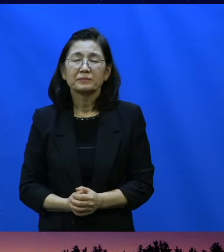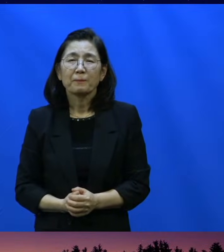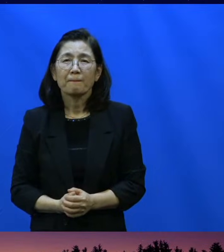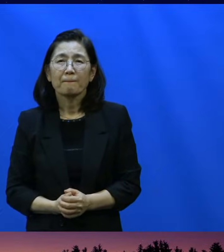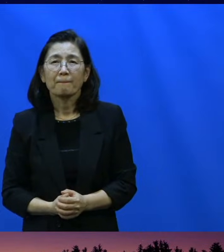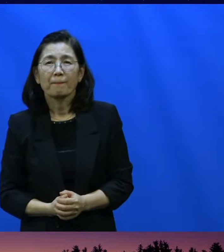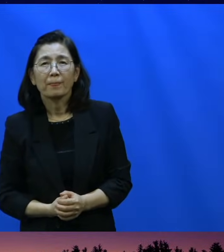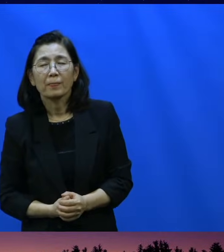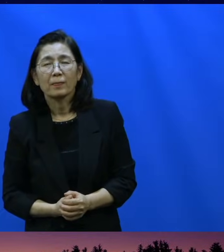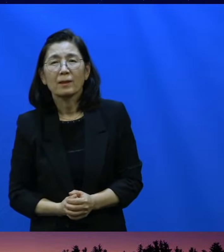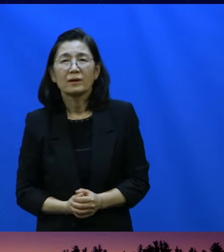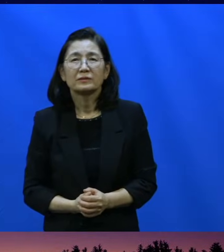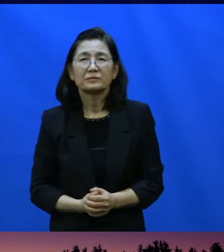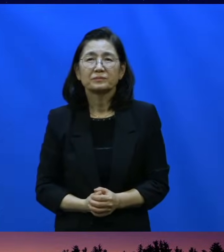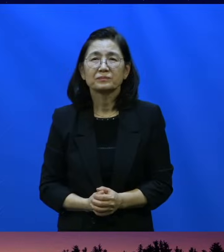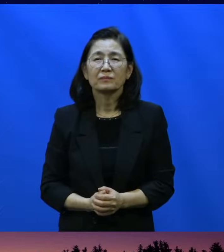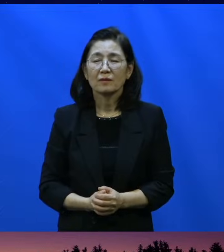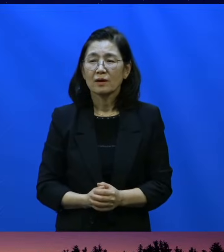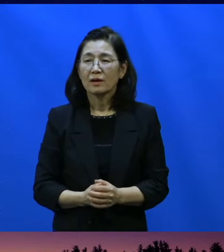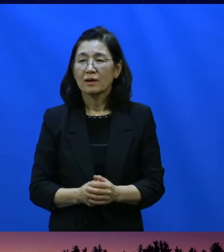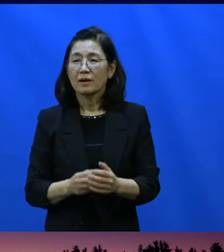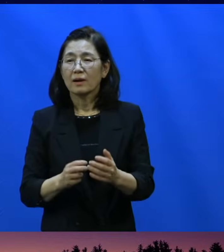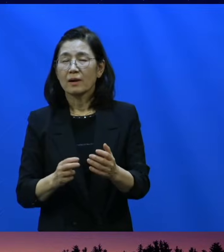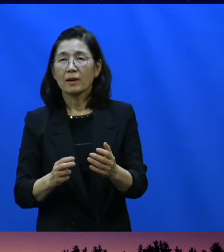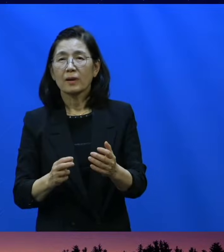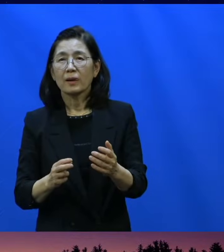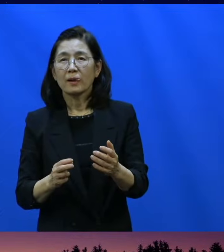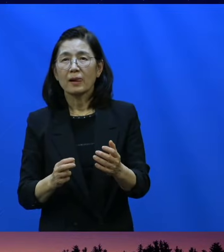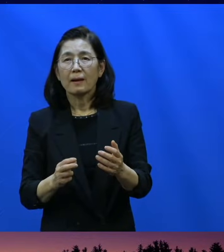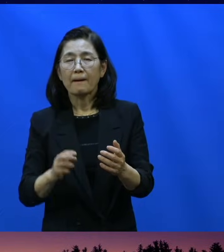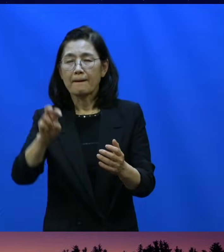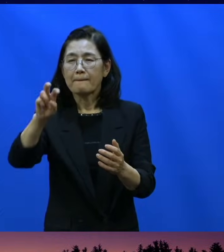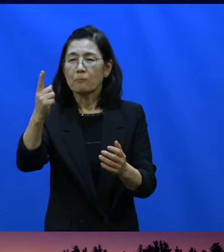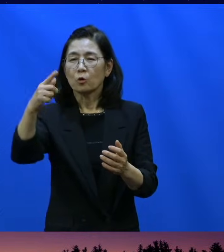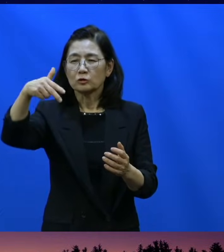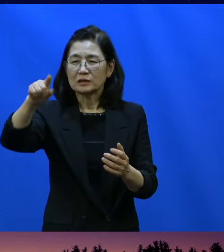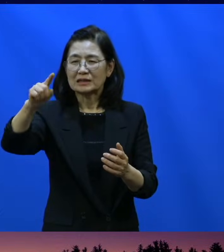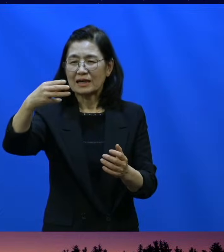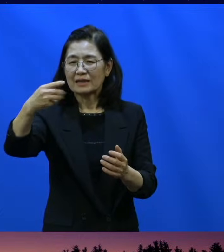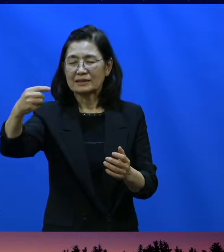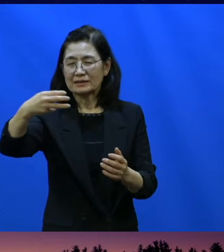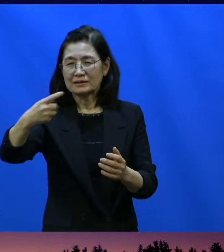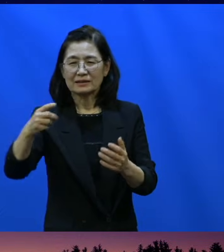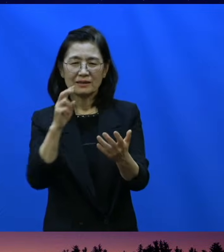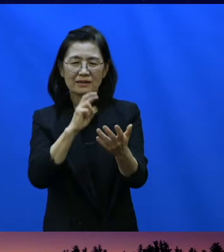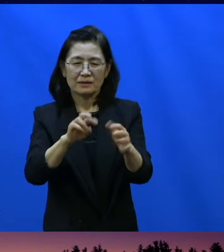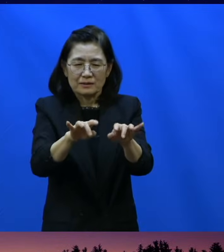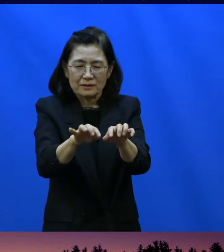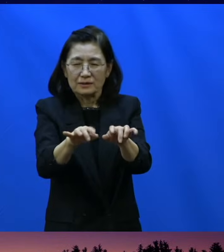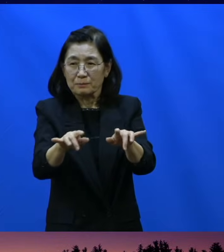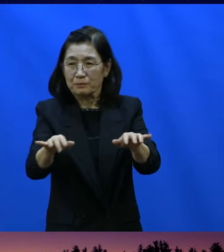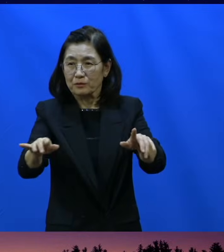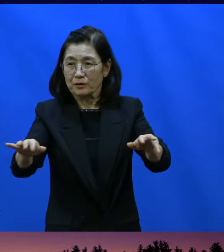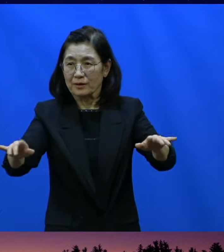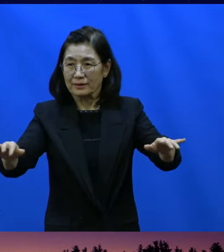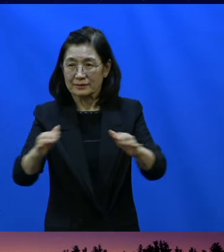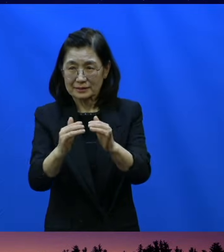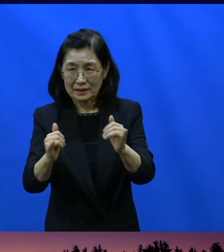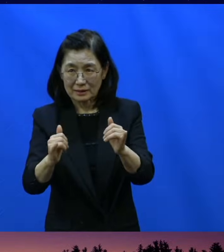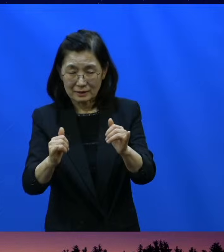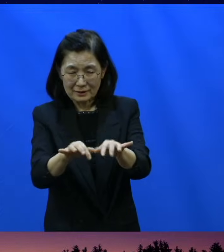여러분, 이 음악하는 사람들 보세요. 모차르트나 뭐 베토벤이나 음악에 이 심취한 사람들이 연주하는 걸 한번